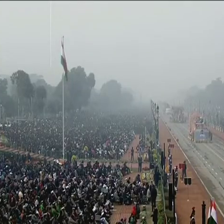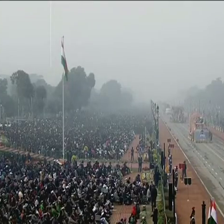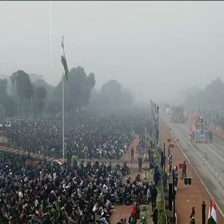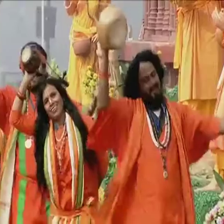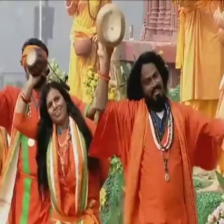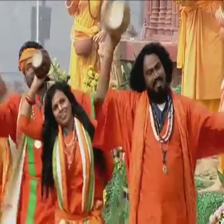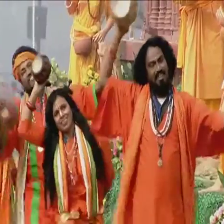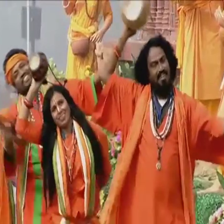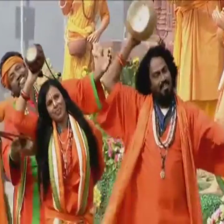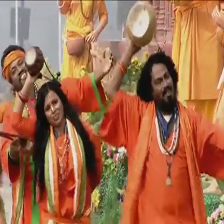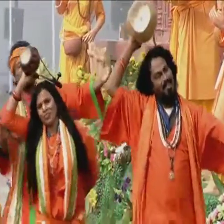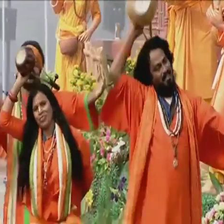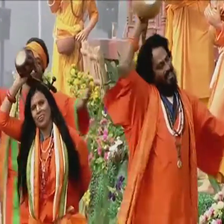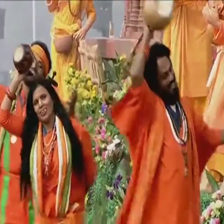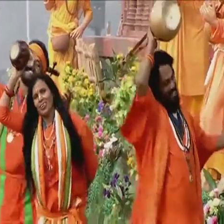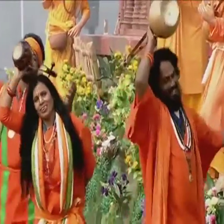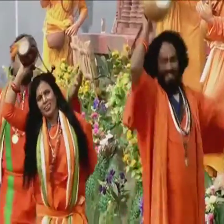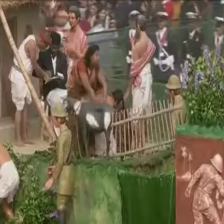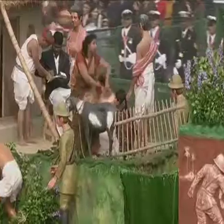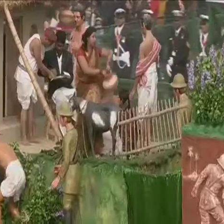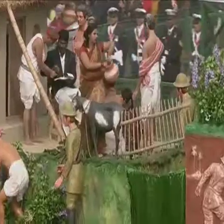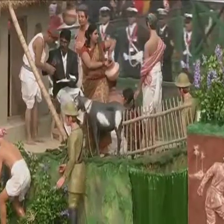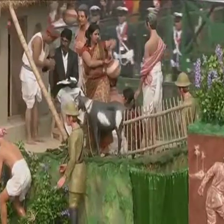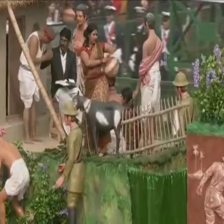यह आयोजन था एक सामाजिक सद्भावना के संकेत के रूप में।